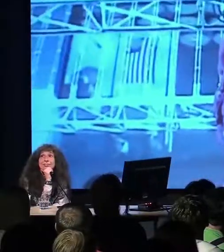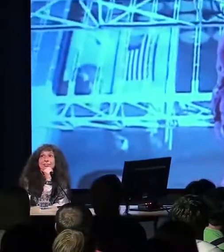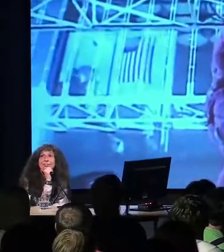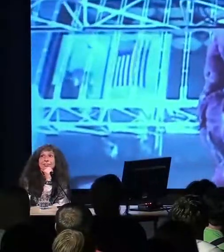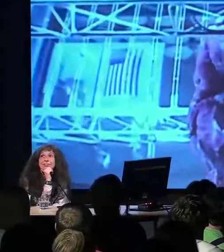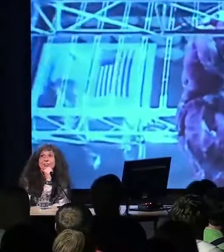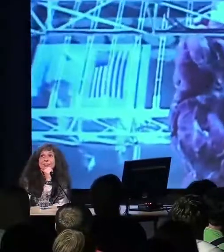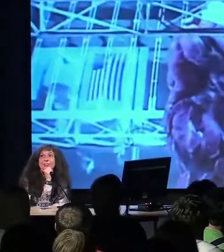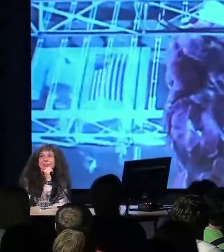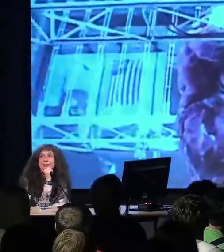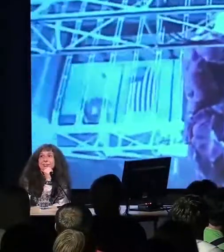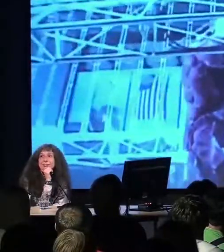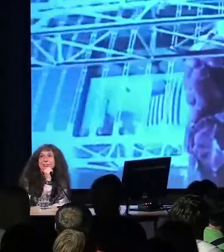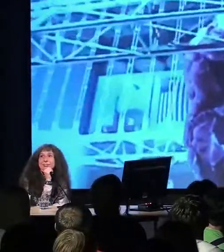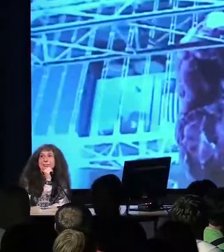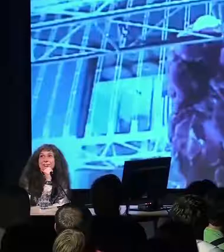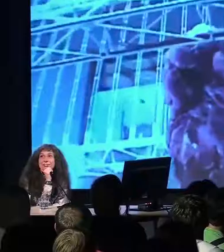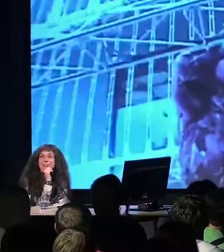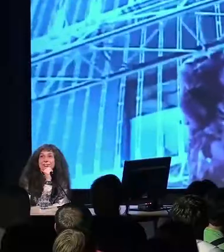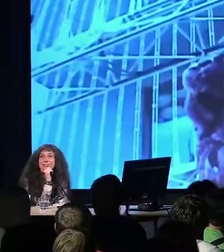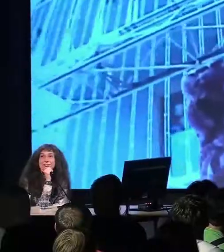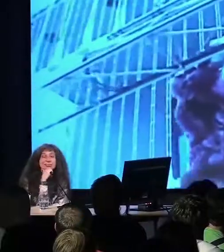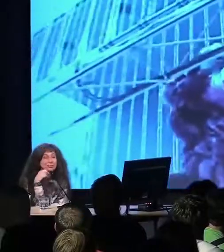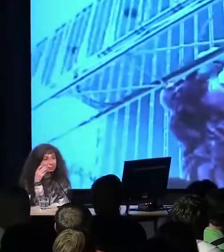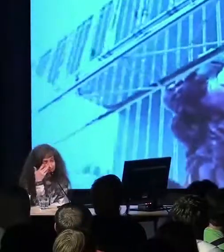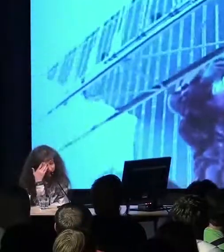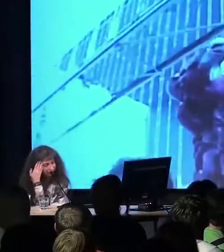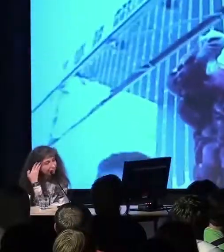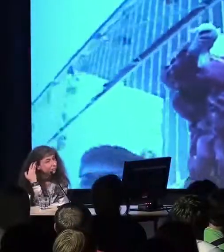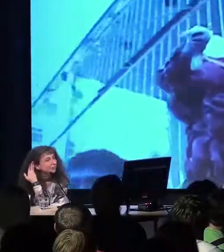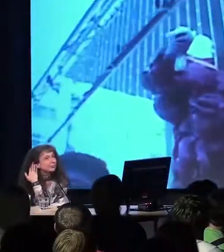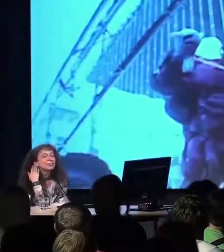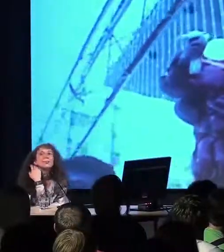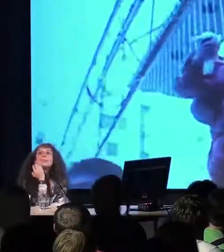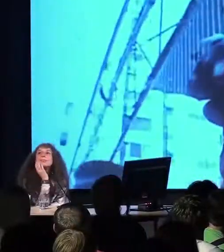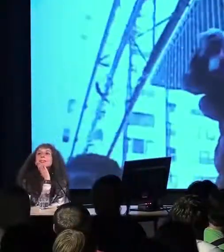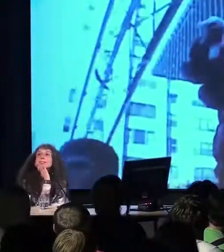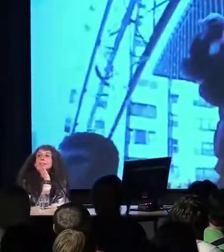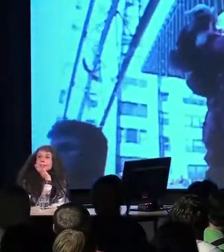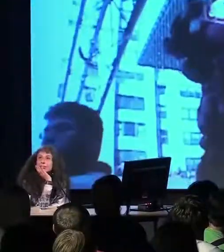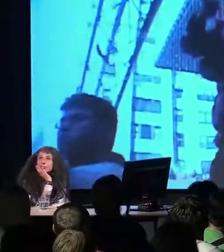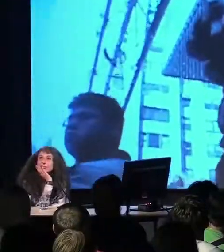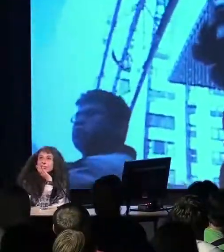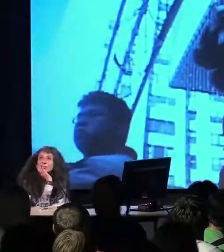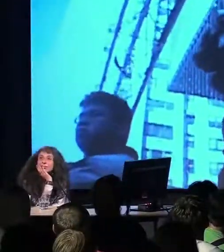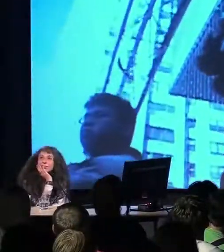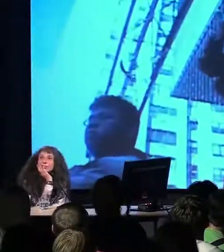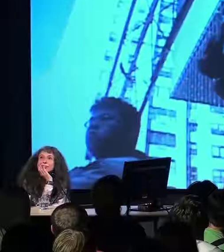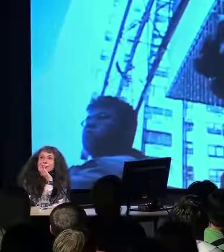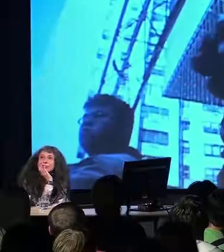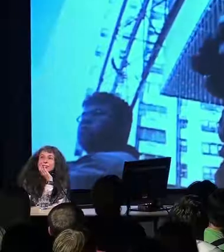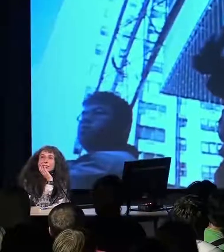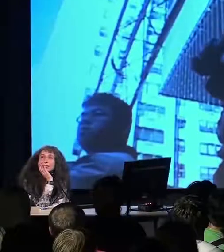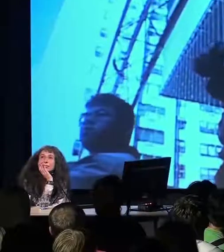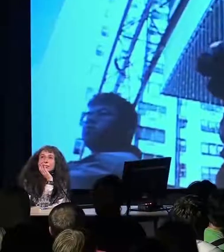Один из участников процессии передает художнику белого голубя. Художник словно демонстрирует окружающим этого белого голубя, вытягивая